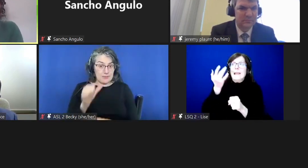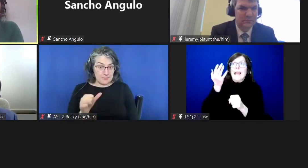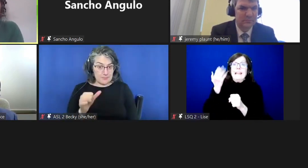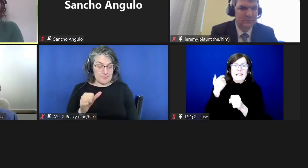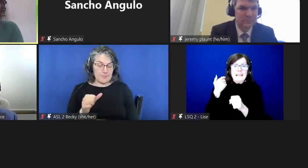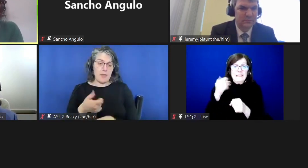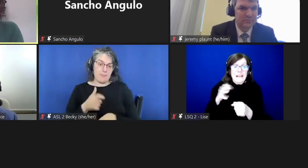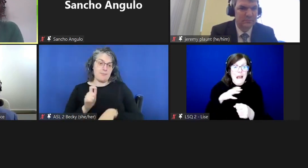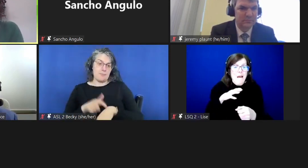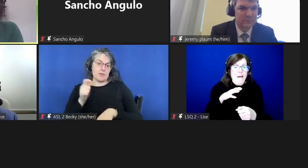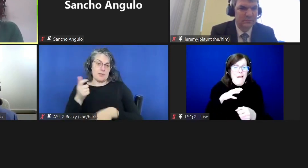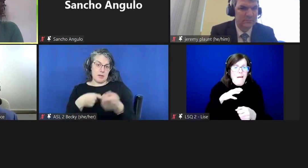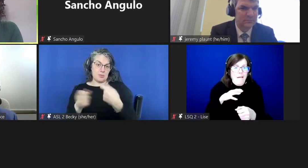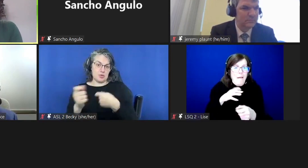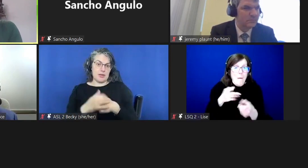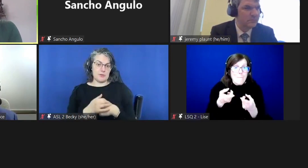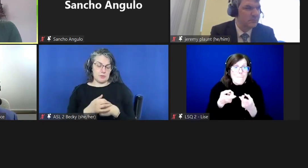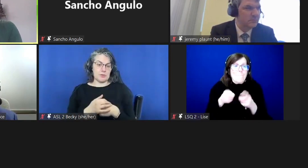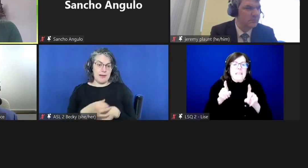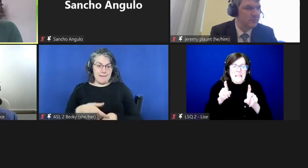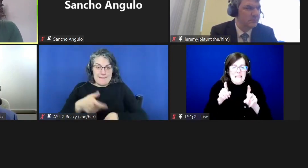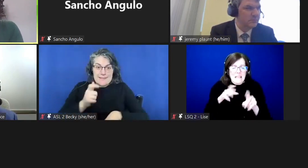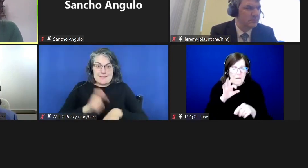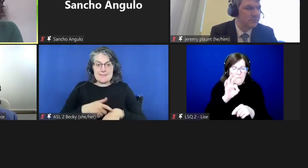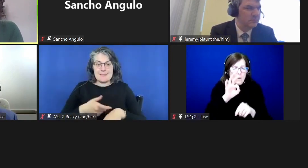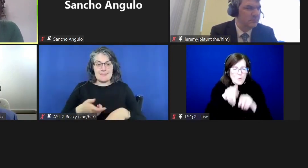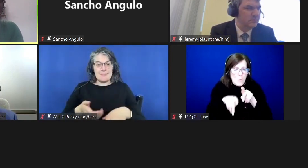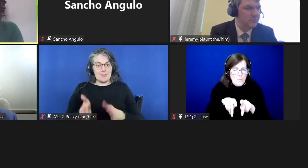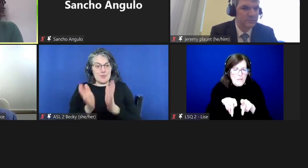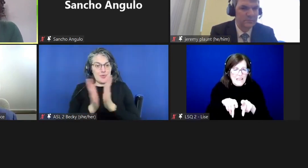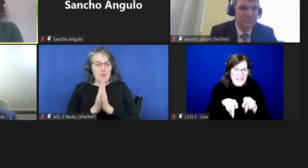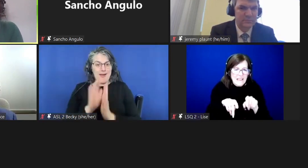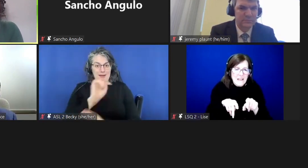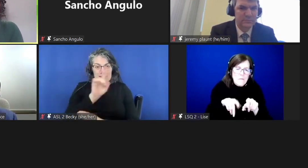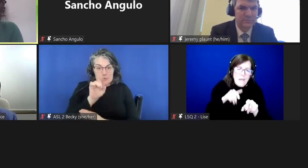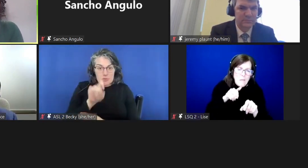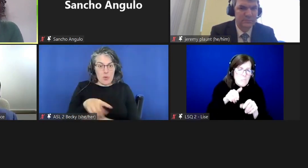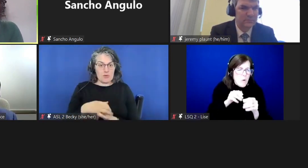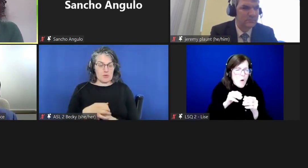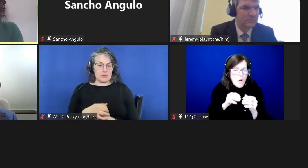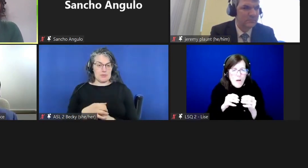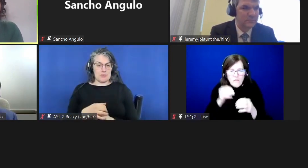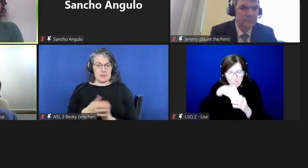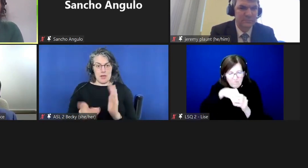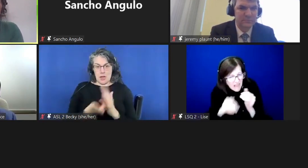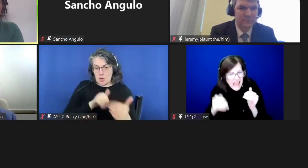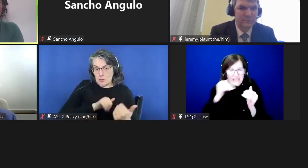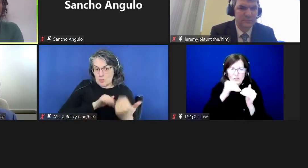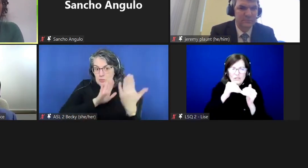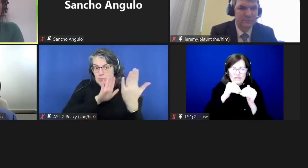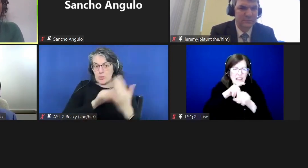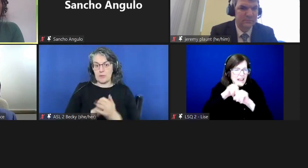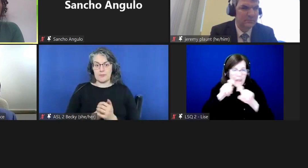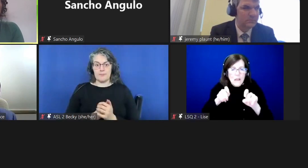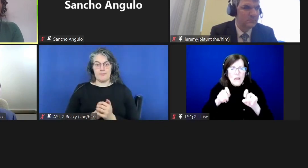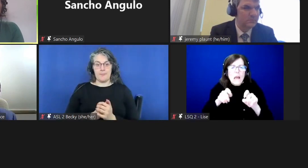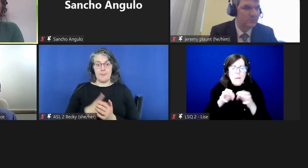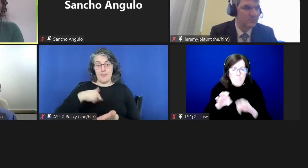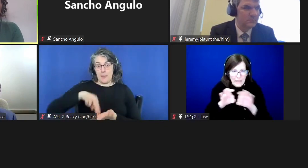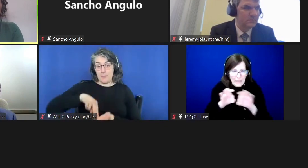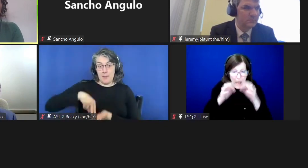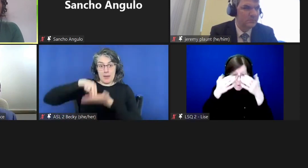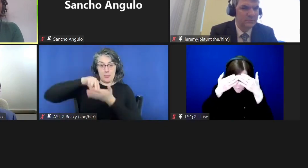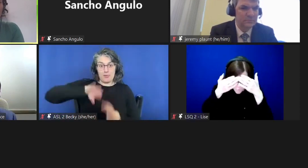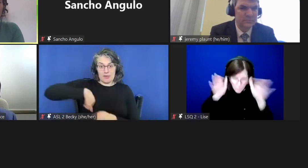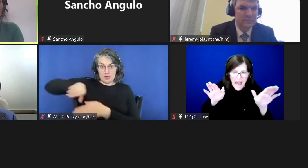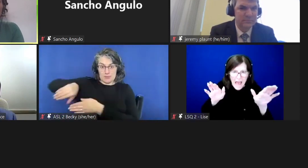publique, finalement, qui, après une centaine d'années, n'est pas très inclusive et très variée, eh bien, il faut nous montrer ouverts à de nouvelles